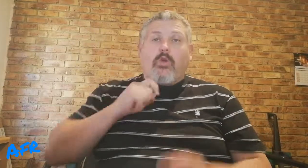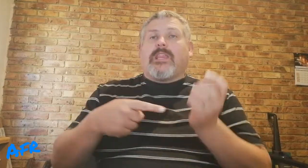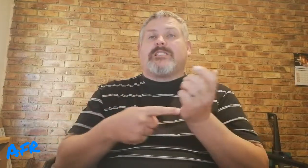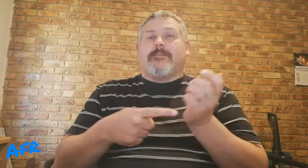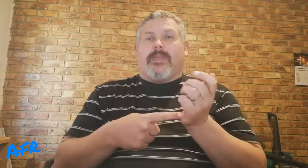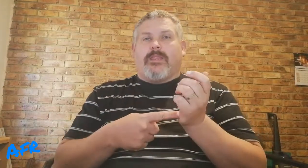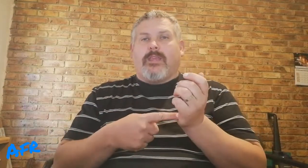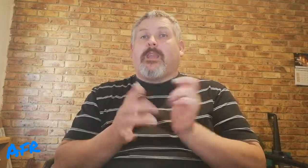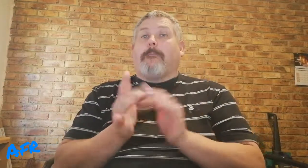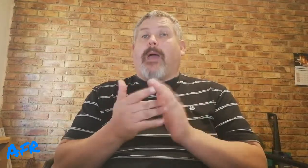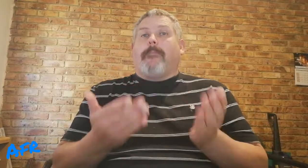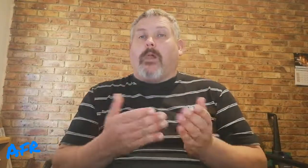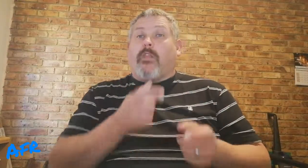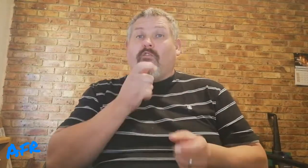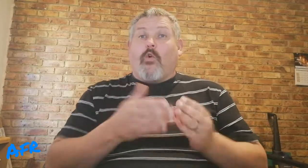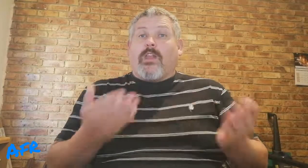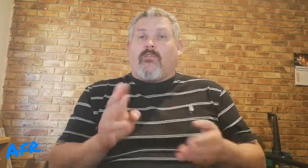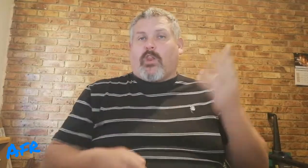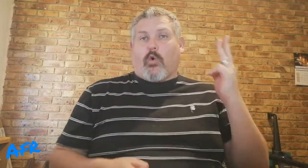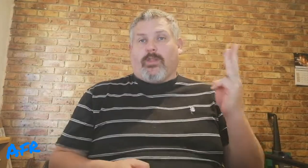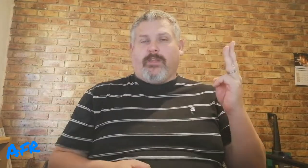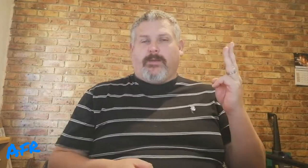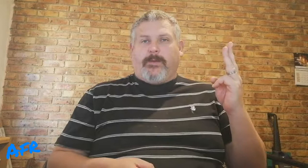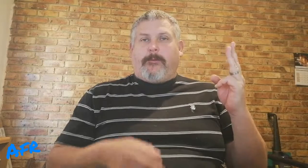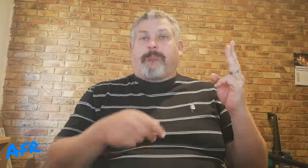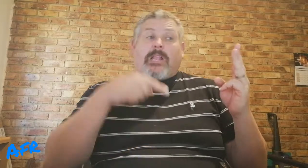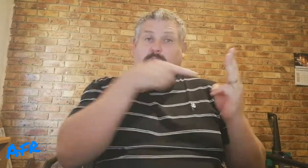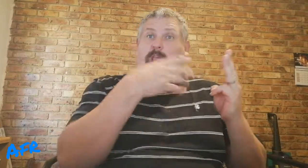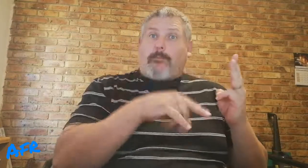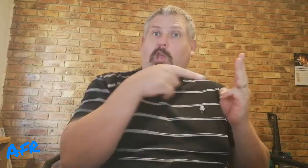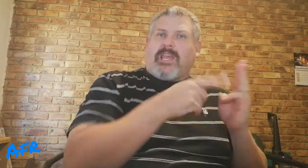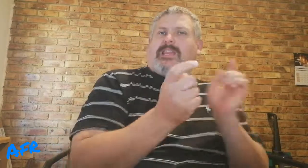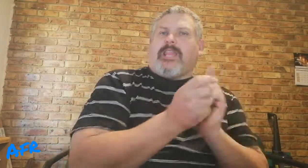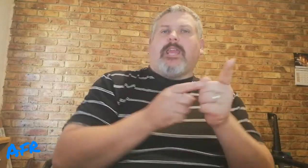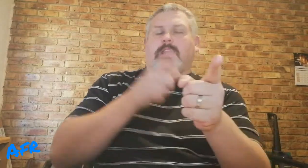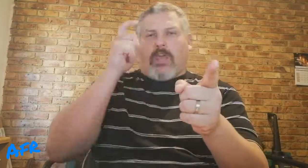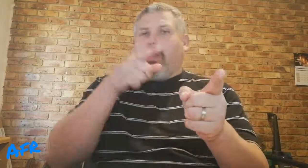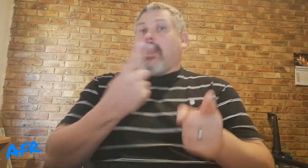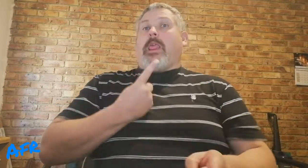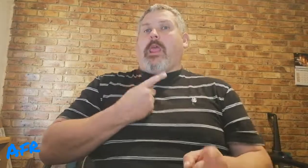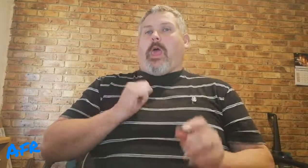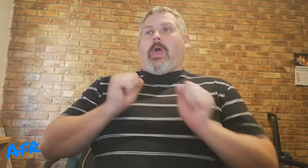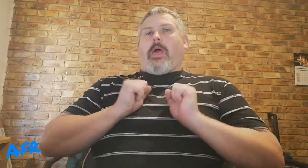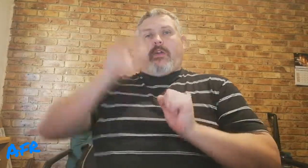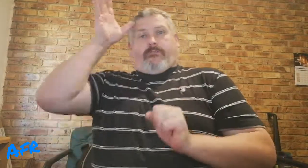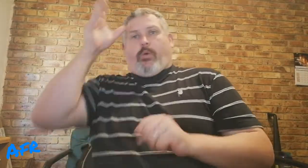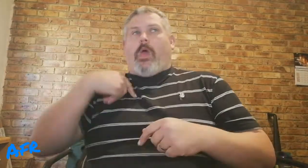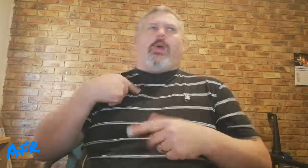Oud Testament, die Bybel, die woord van God. So hy gebruik dit teen die duivel. Nie eier,